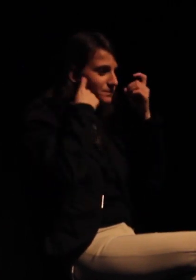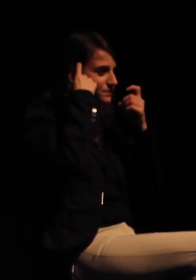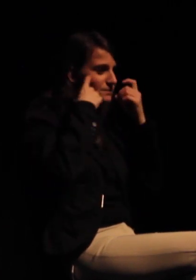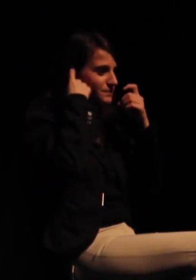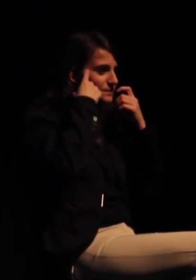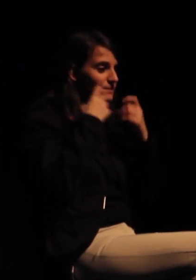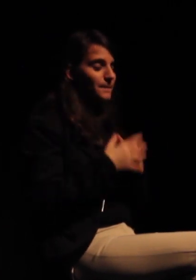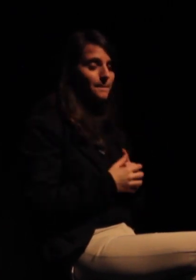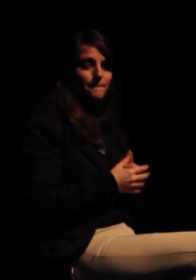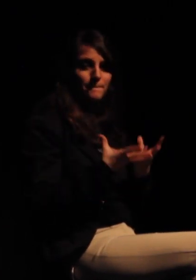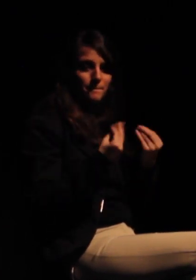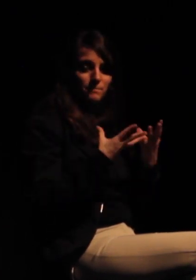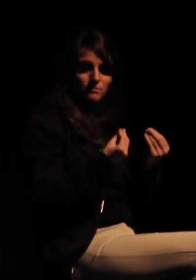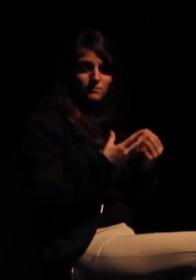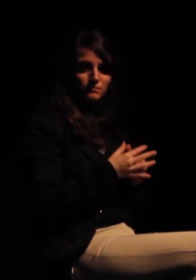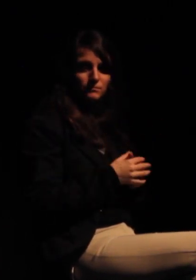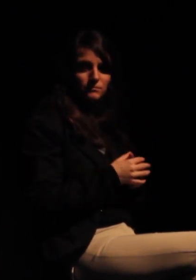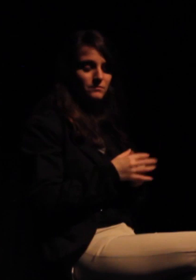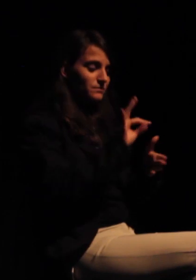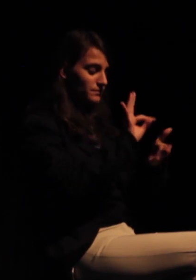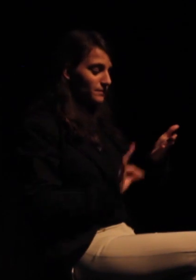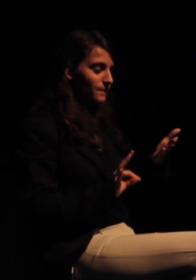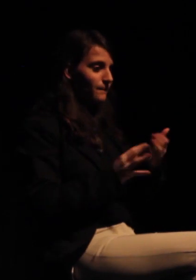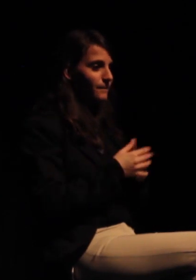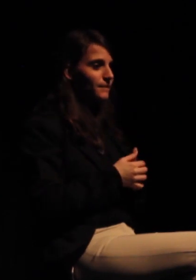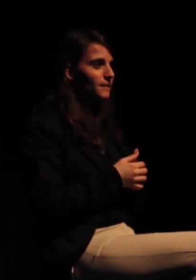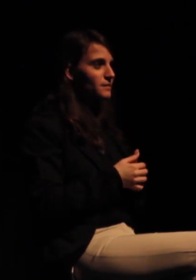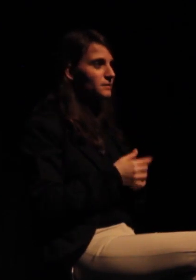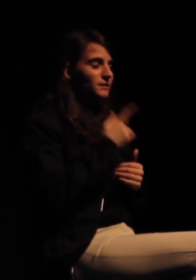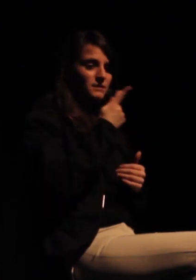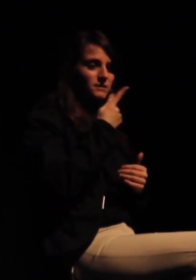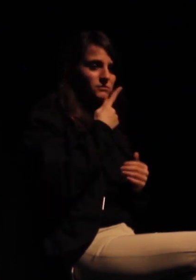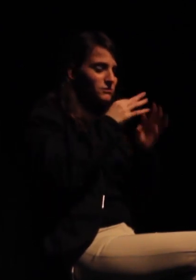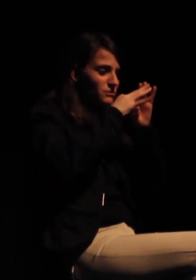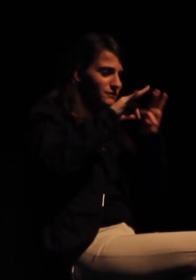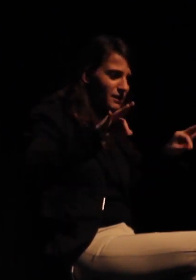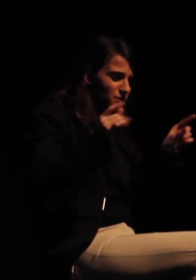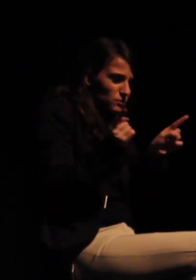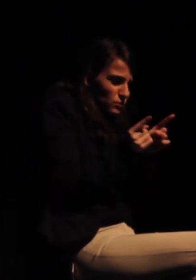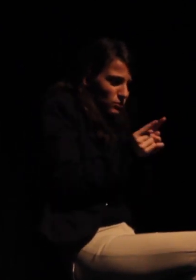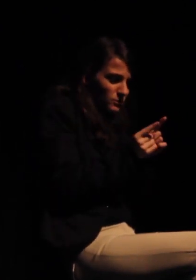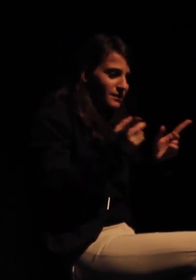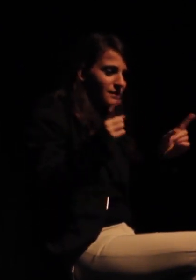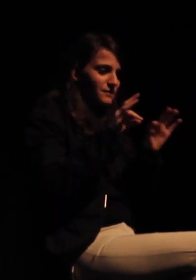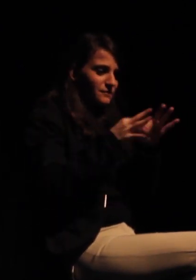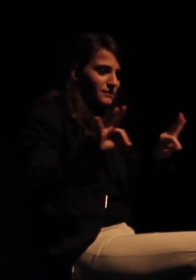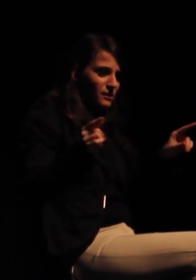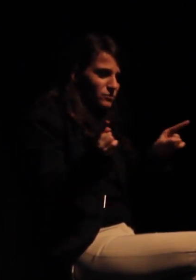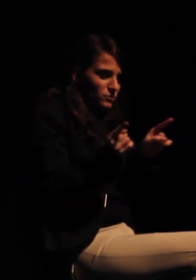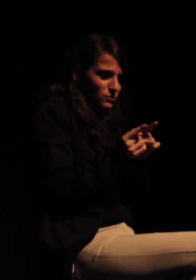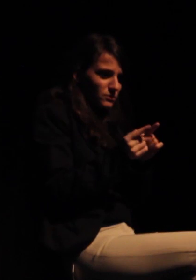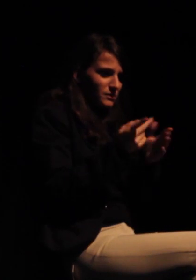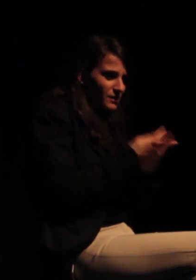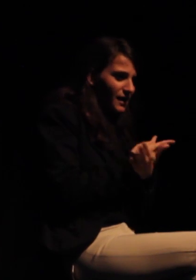preocupação imensa com o texto. Aí ele dizia assim, frases curtas, meus filhos, com frase curta